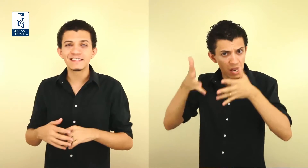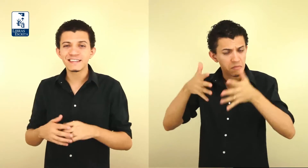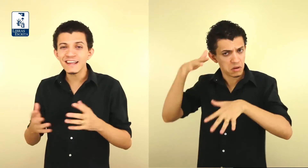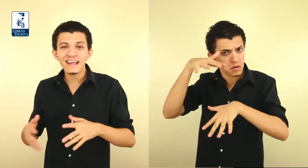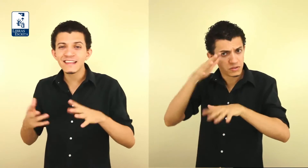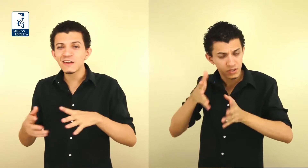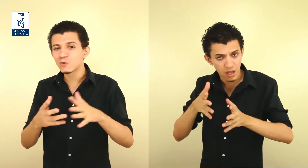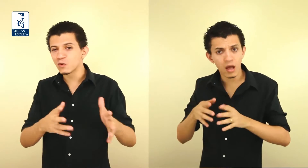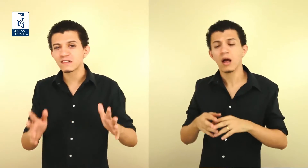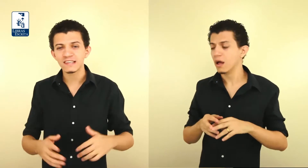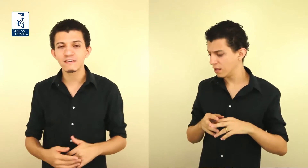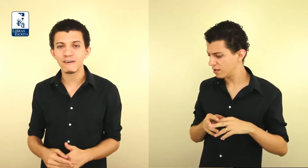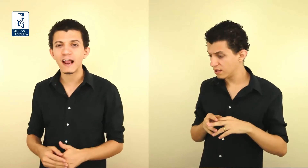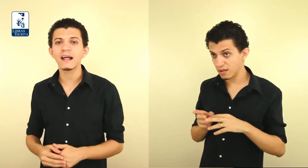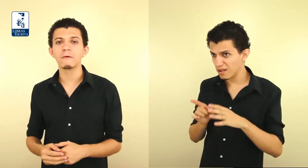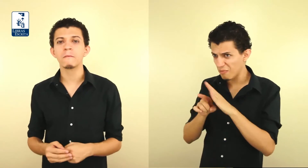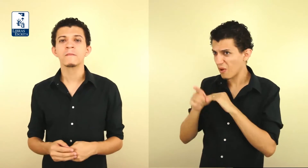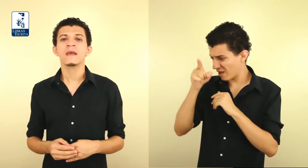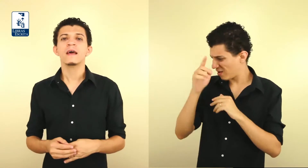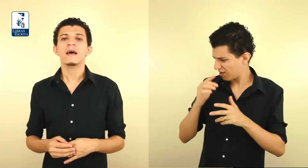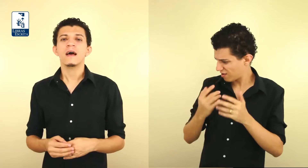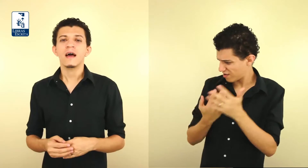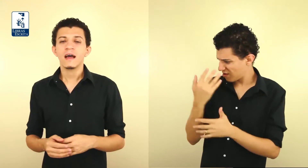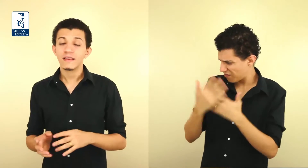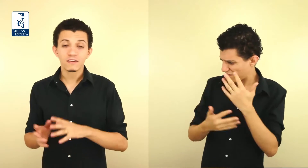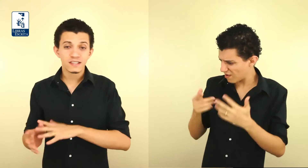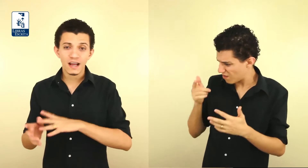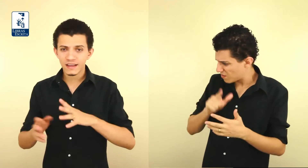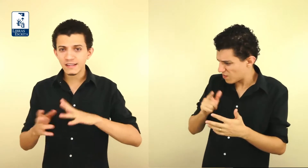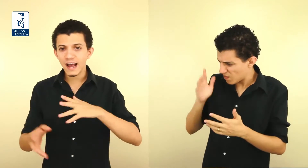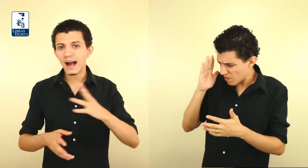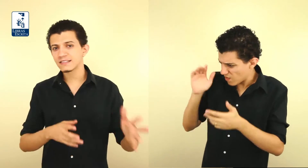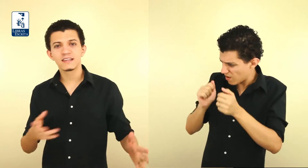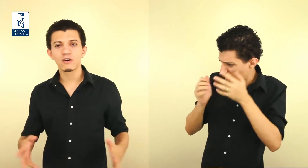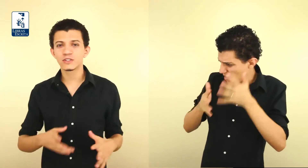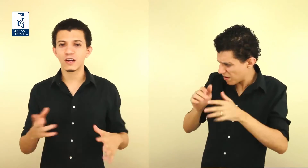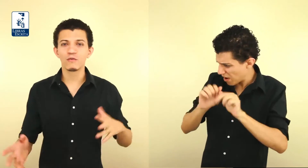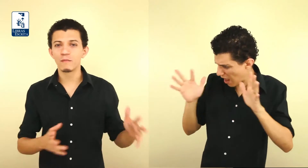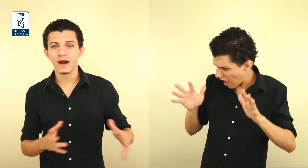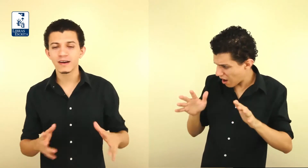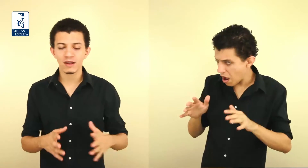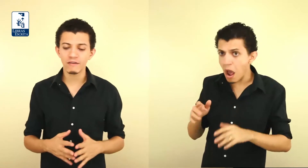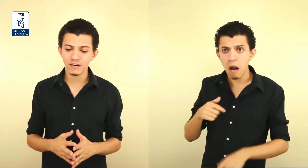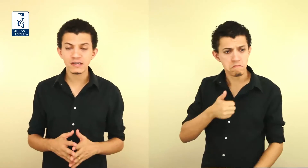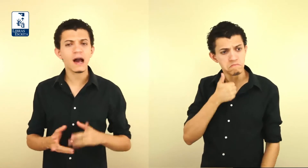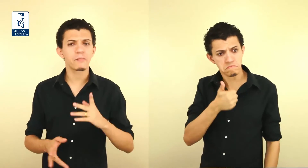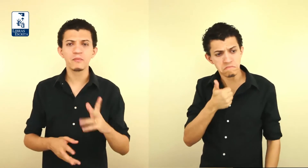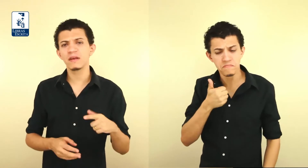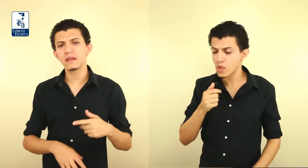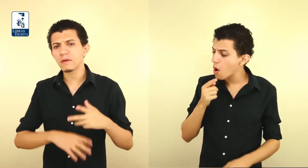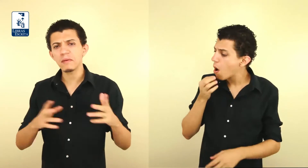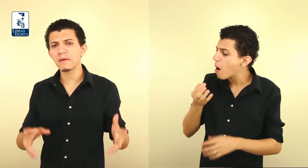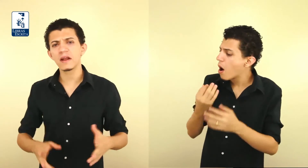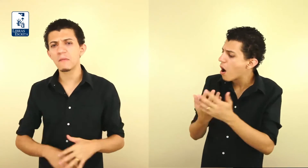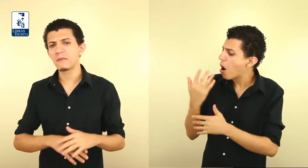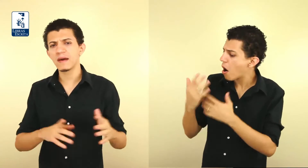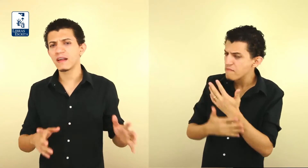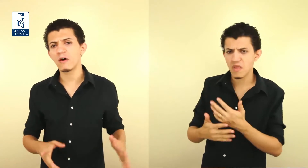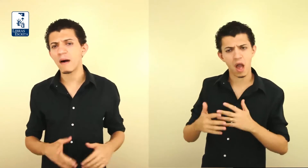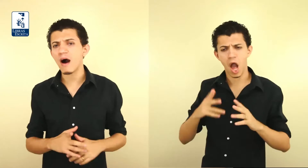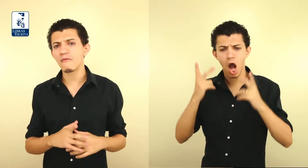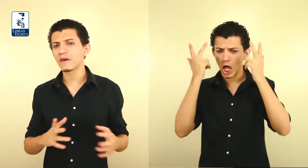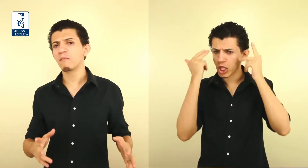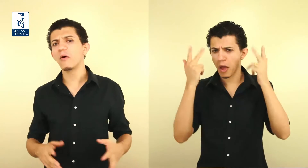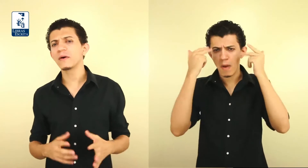para ele: você está entendendo tudo que está sendo falado? O que você acha desse negócio de usar luva branca e tal? Ele falou assim: por mim não tem problema não, por